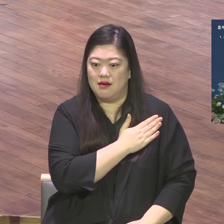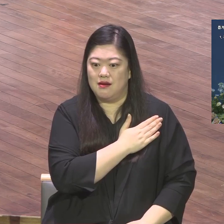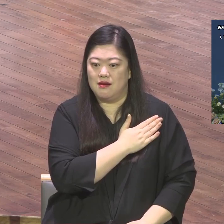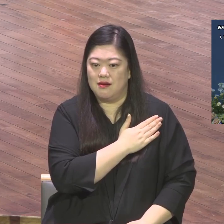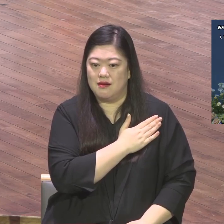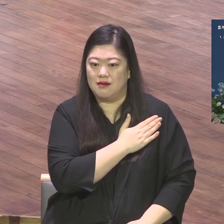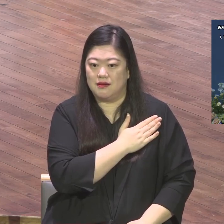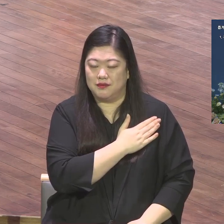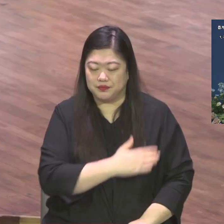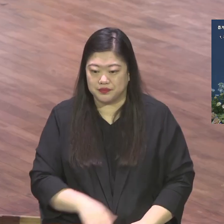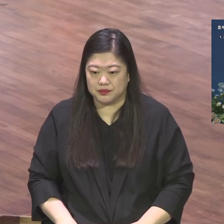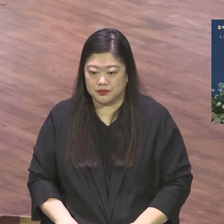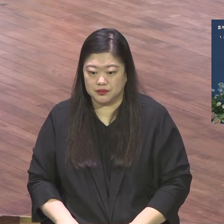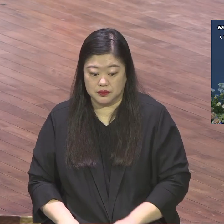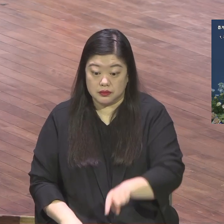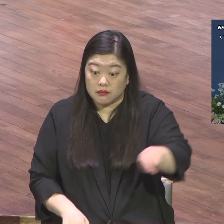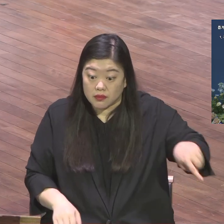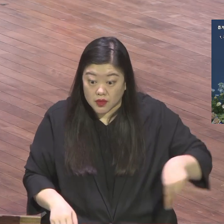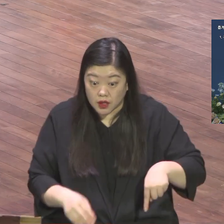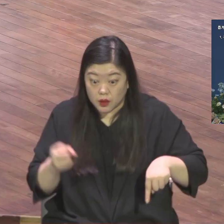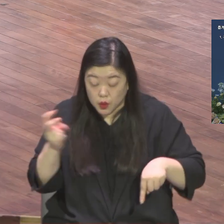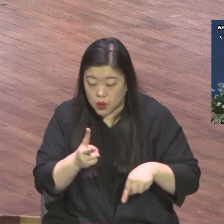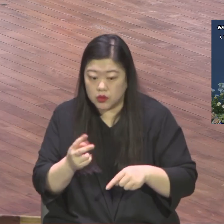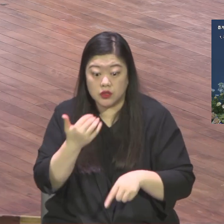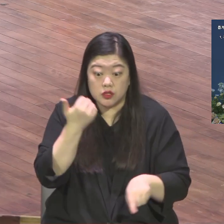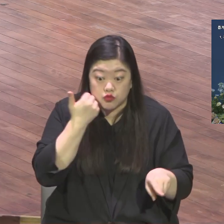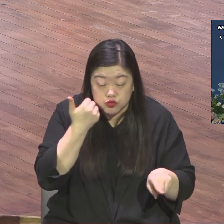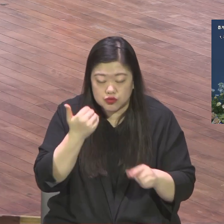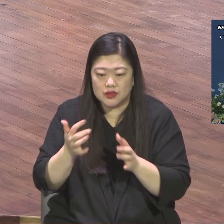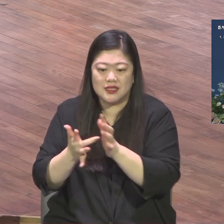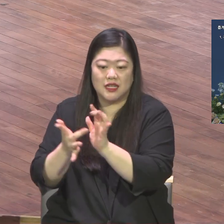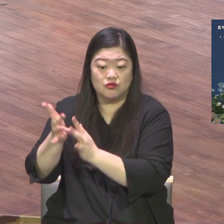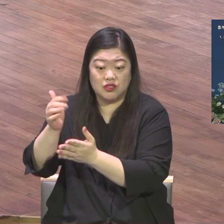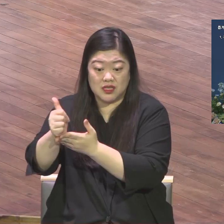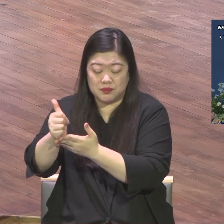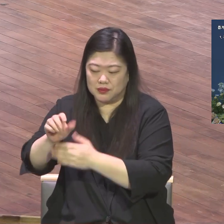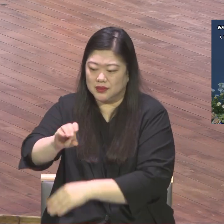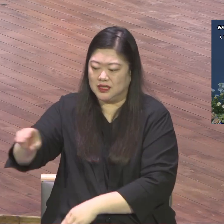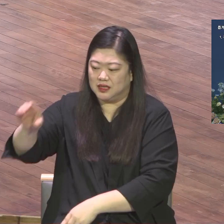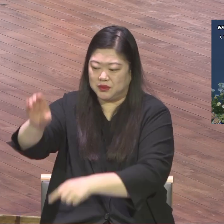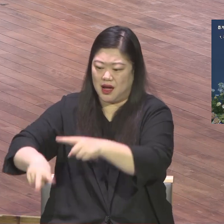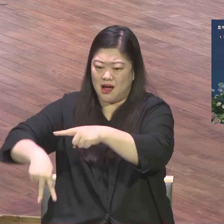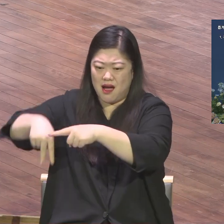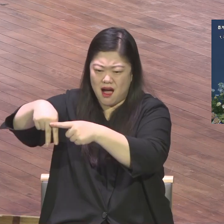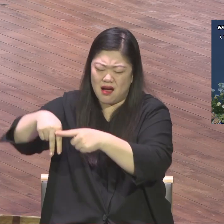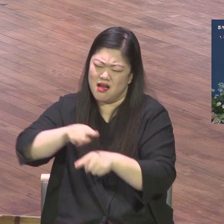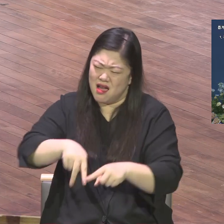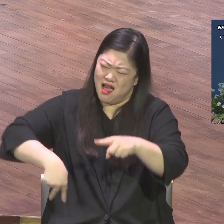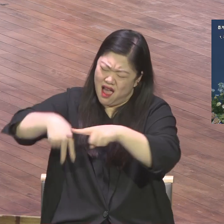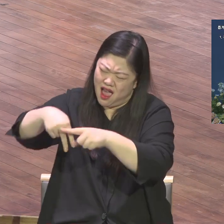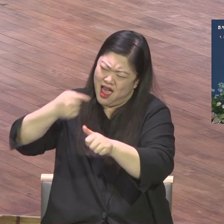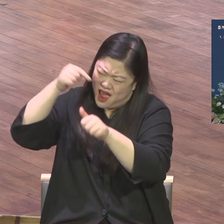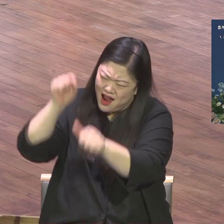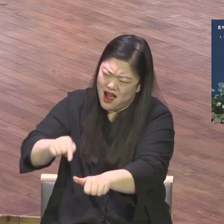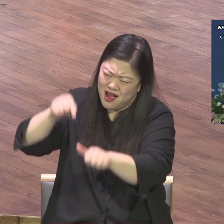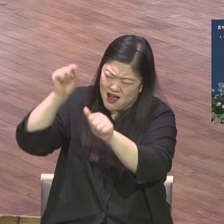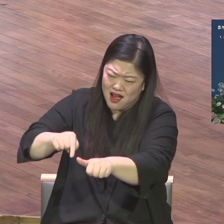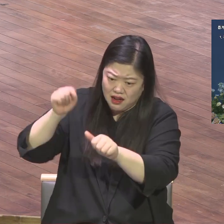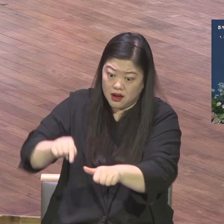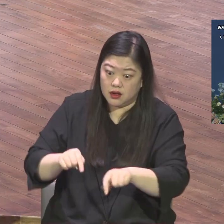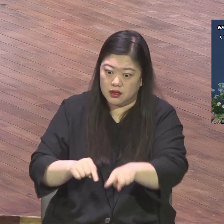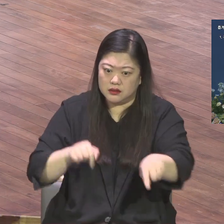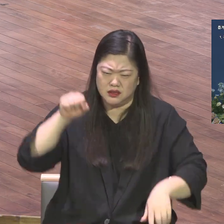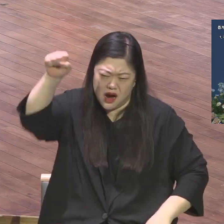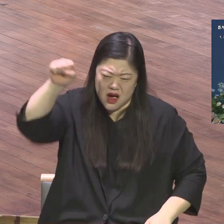이들은 예수님을 십자에 못 박게 한들은 장본인들이었어요. 유대인들을 선동해서 예수님을 십자에